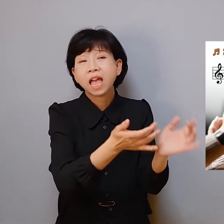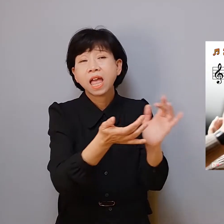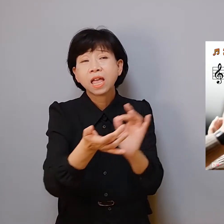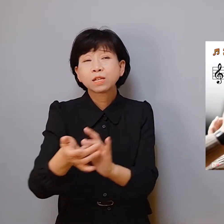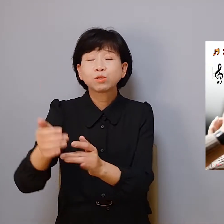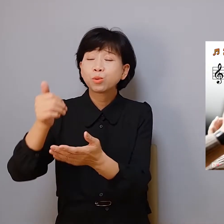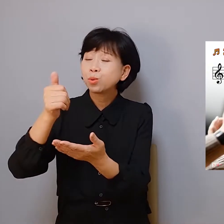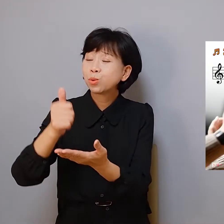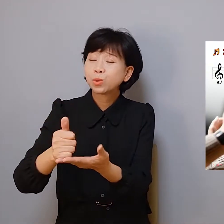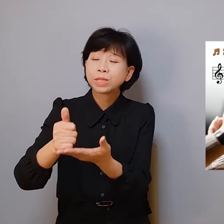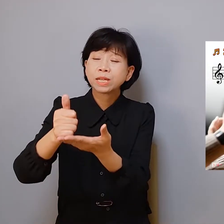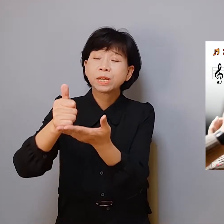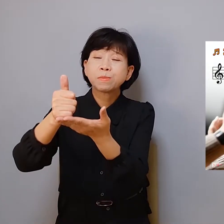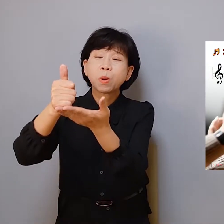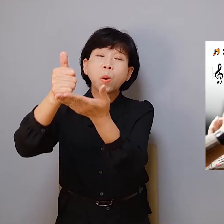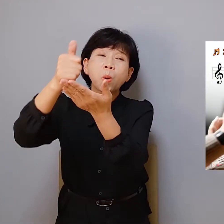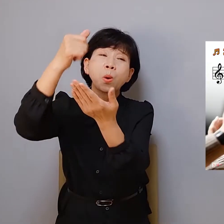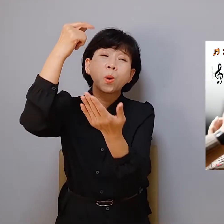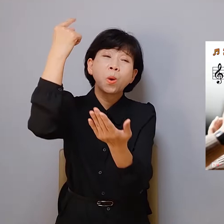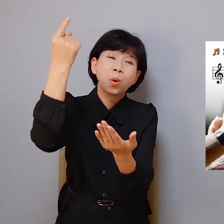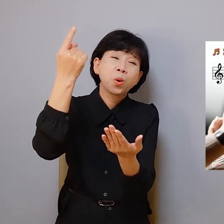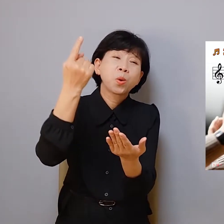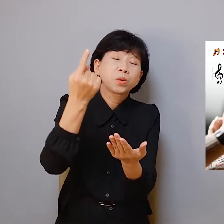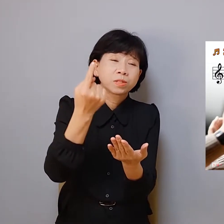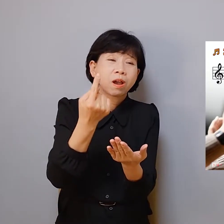왕이신 예수님